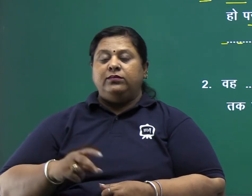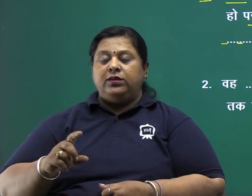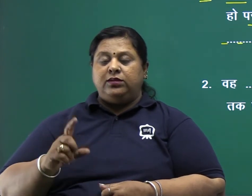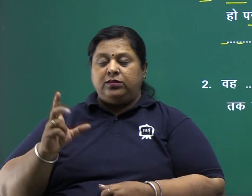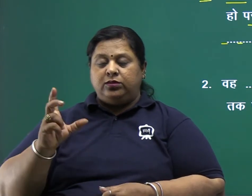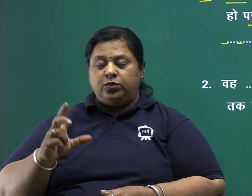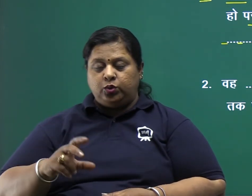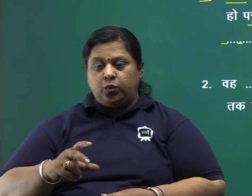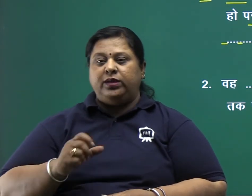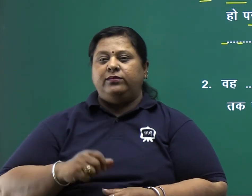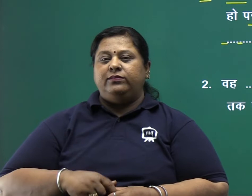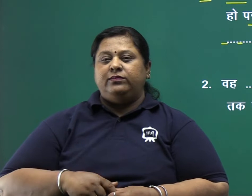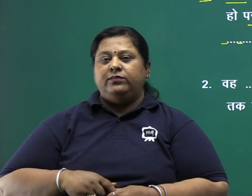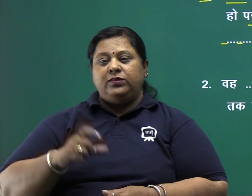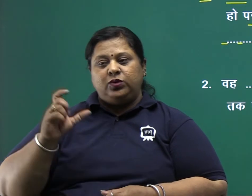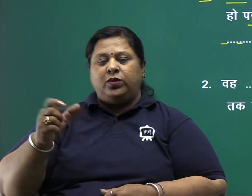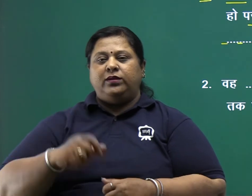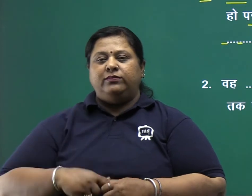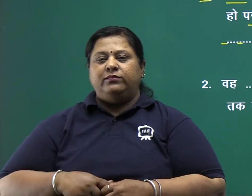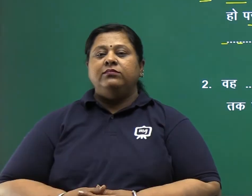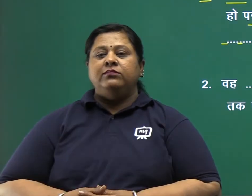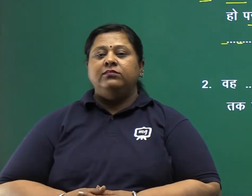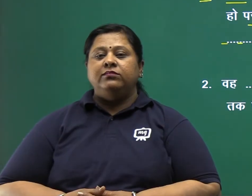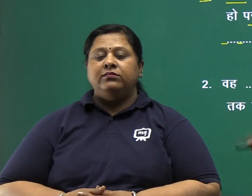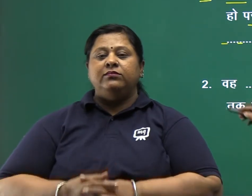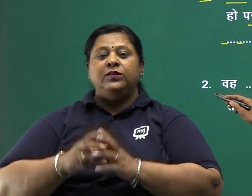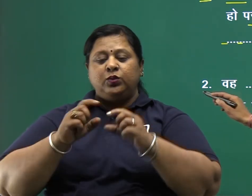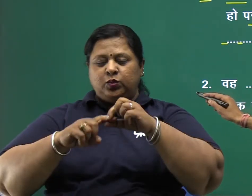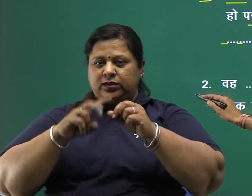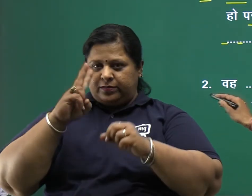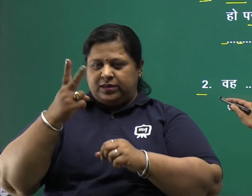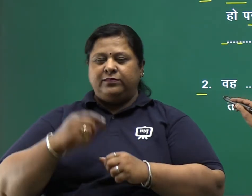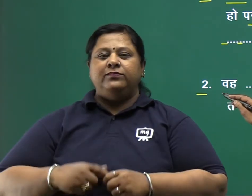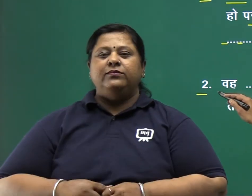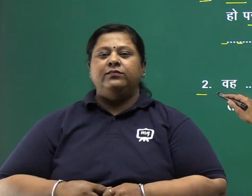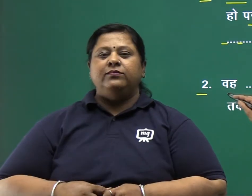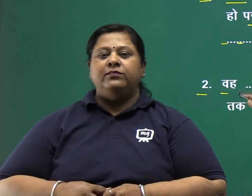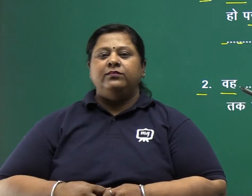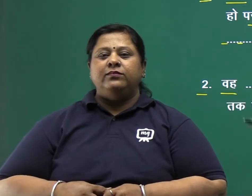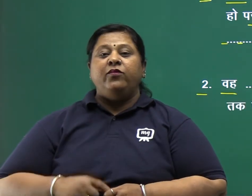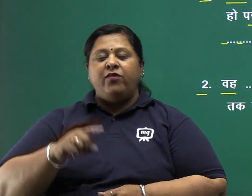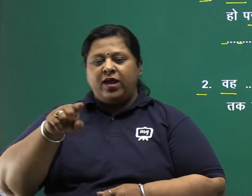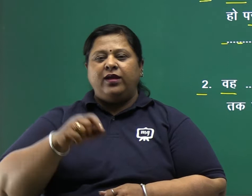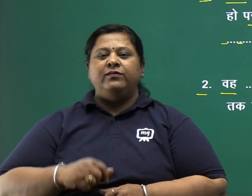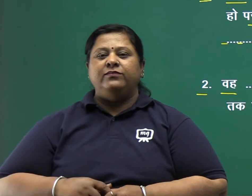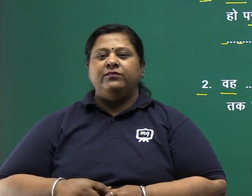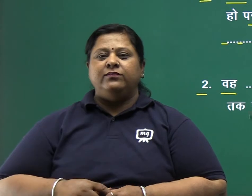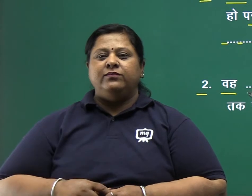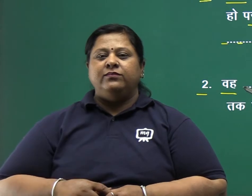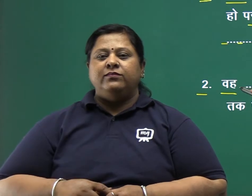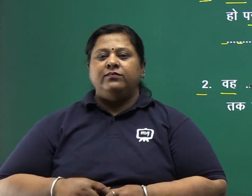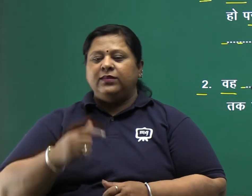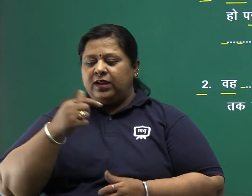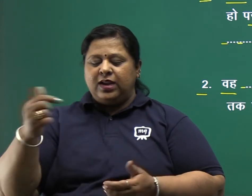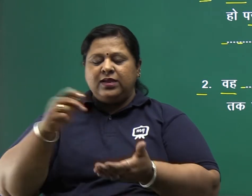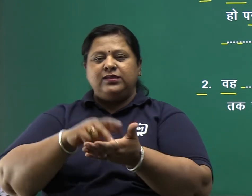उत्तर होगा चोटी। दूसरा प्रश्न, वह